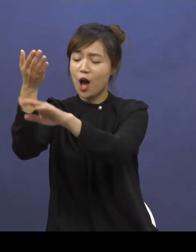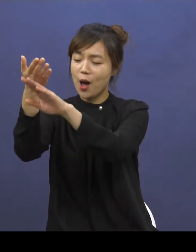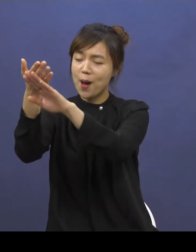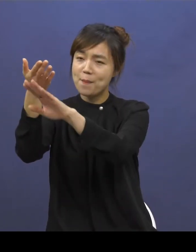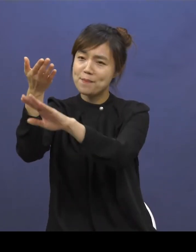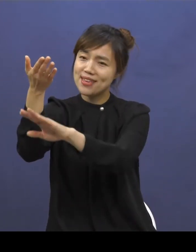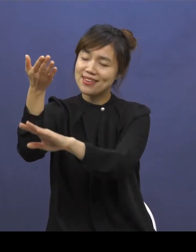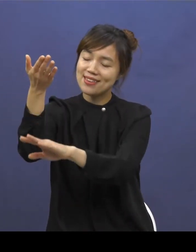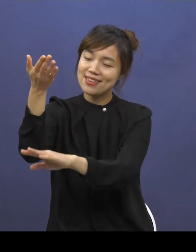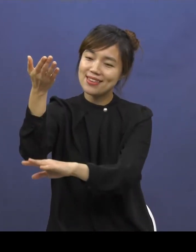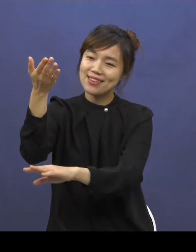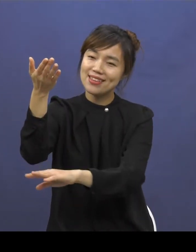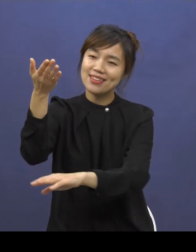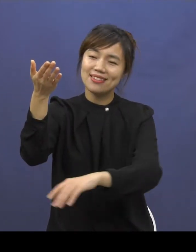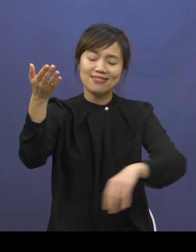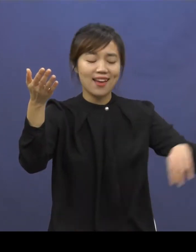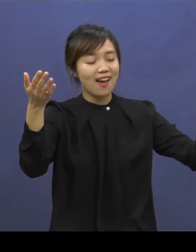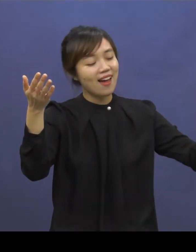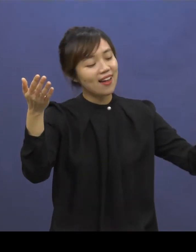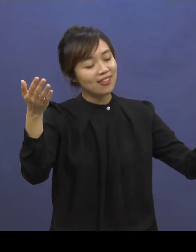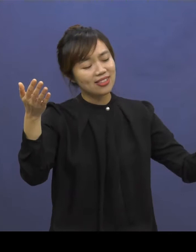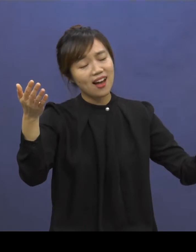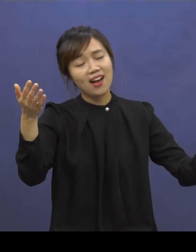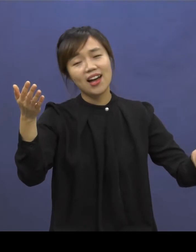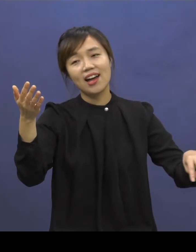진짜라 이제